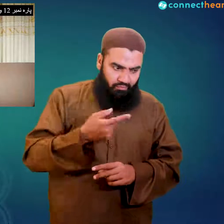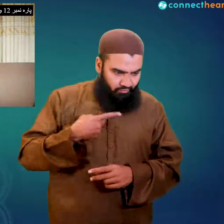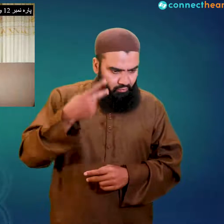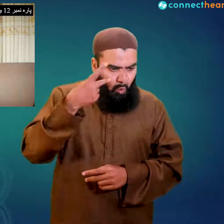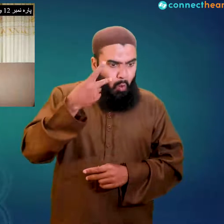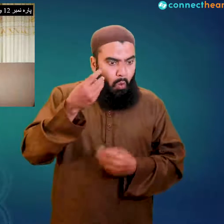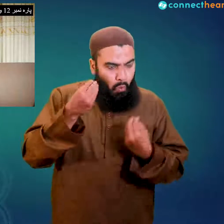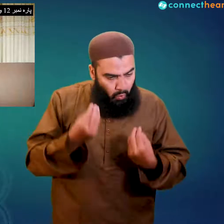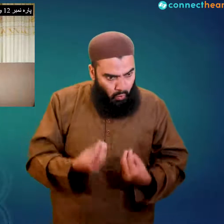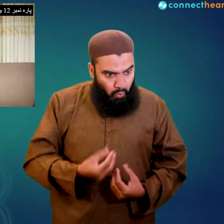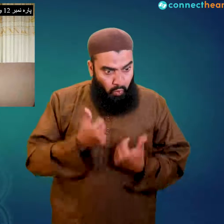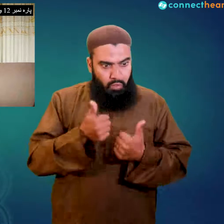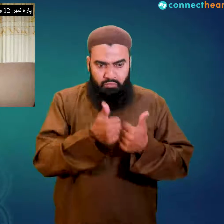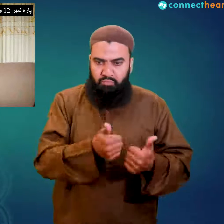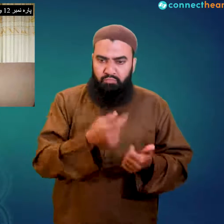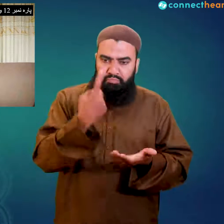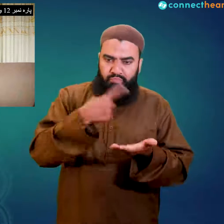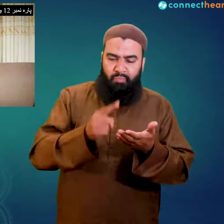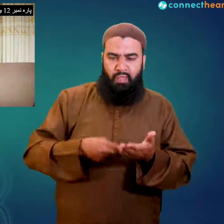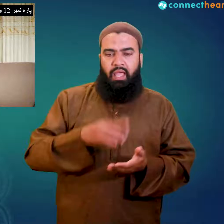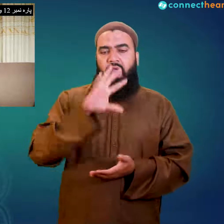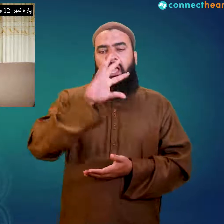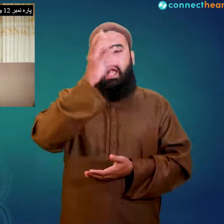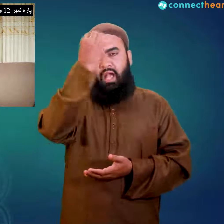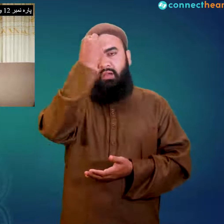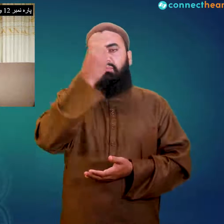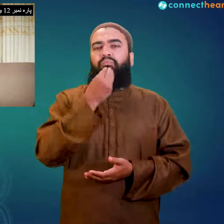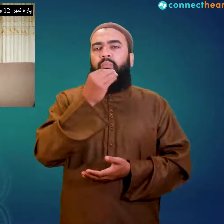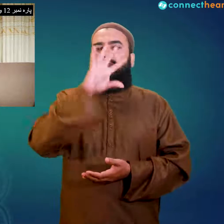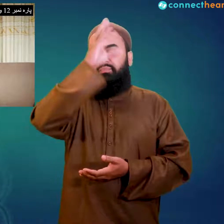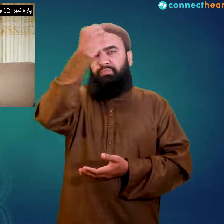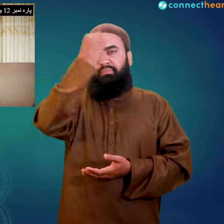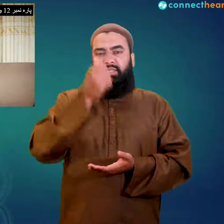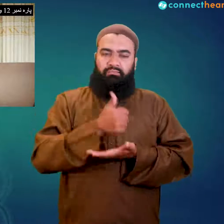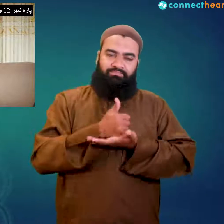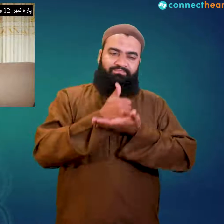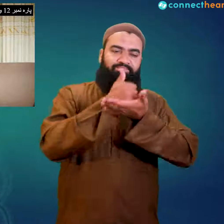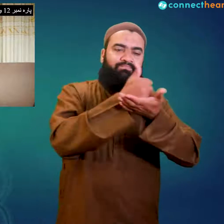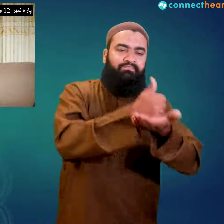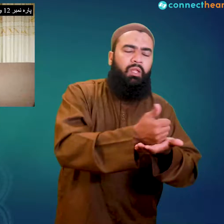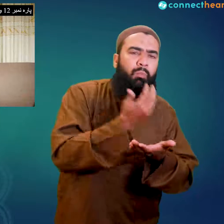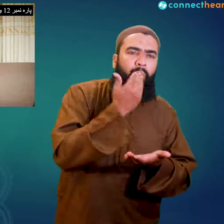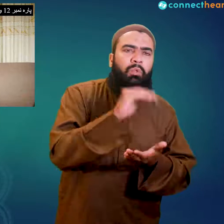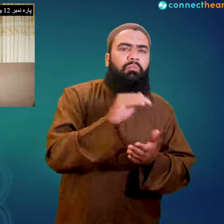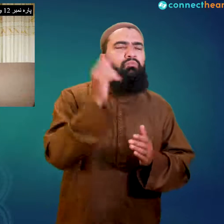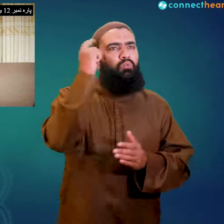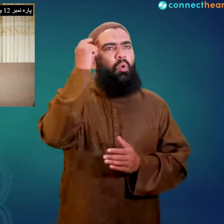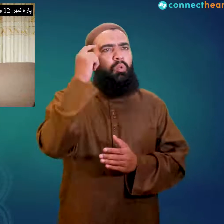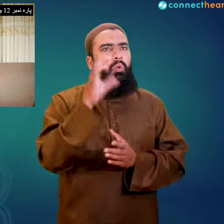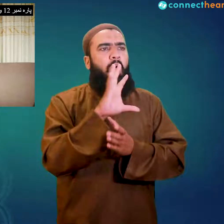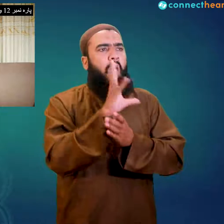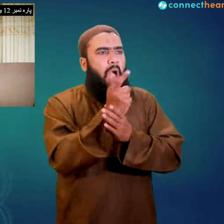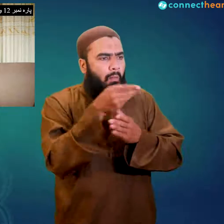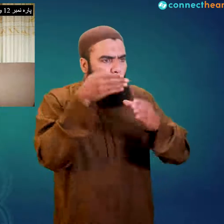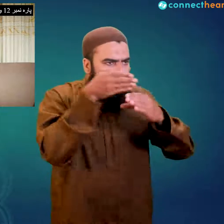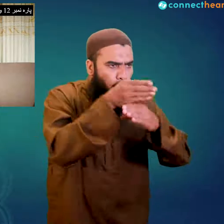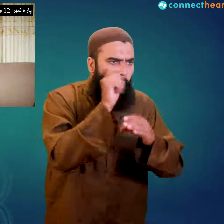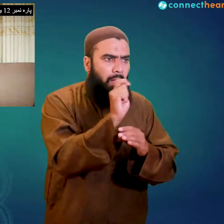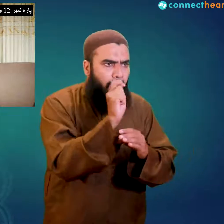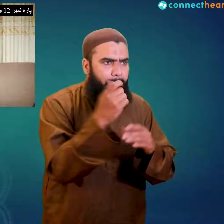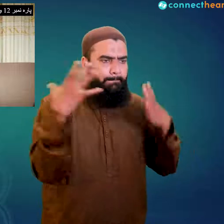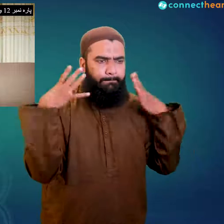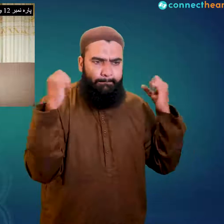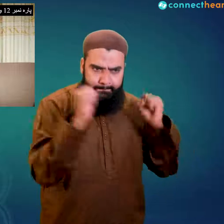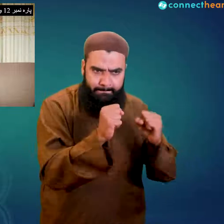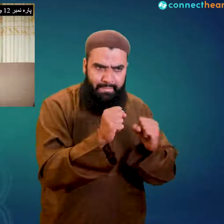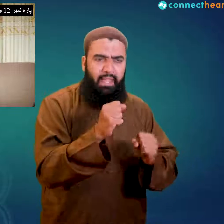اب اسی مسبب الاسباب پر ہی نظر ہونی چاہیے۔ دنیاوی جو اسباب ہیں جن کے ذریعے سے یہ